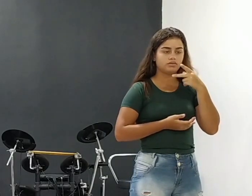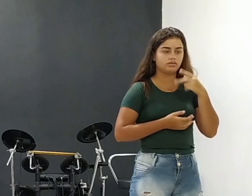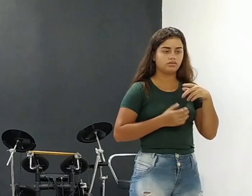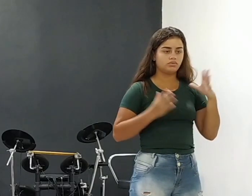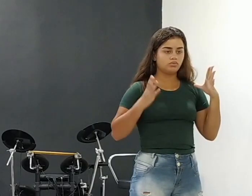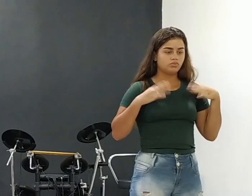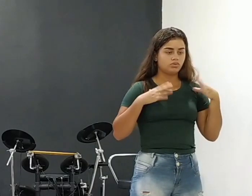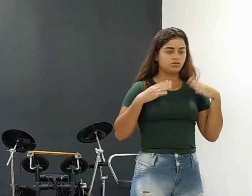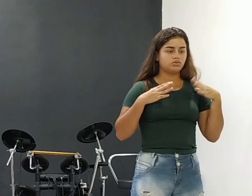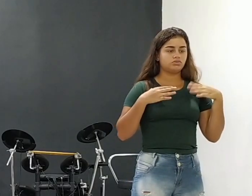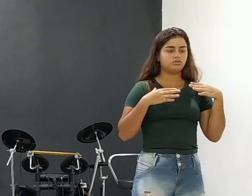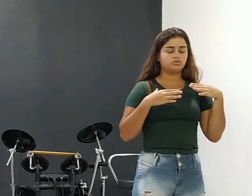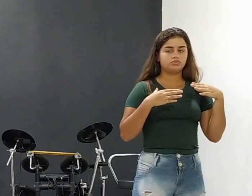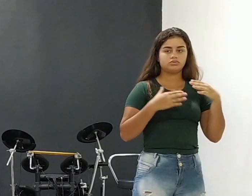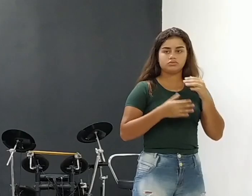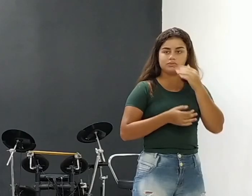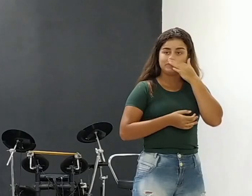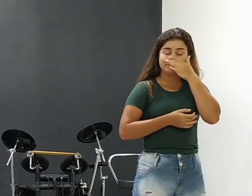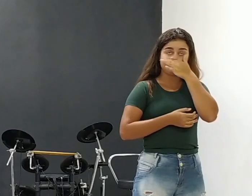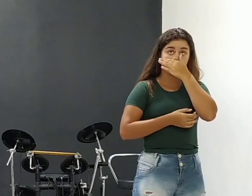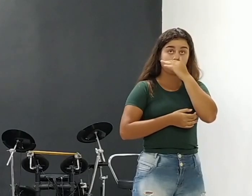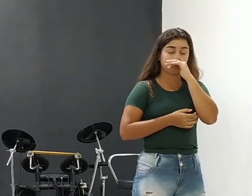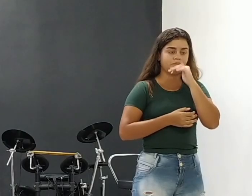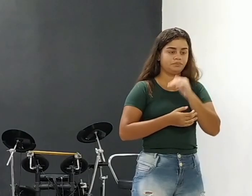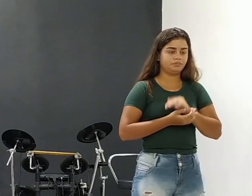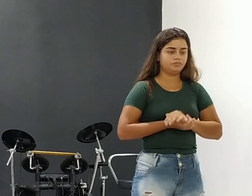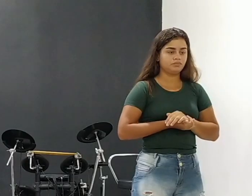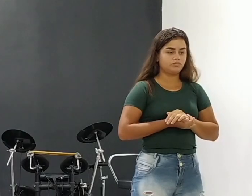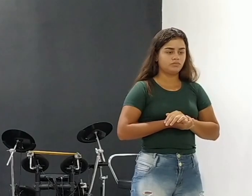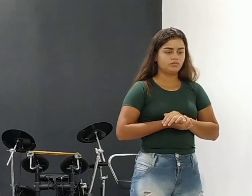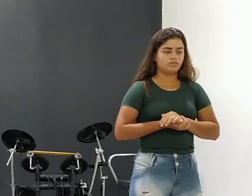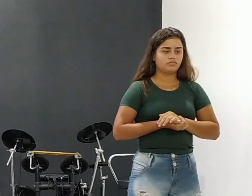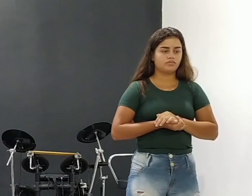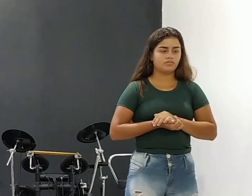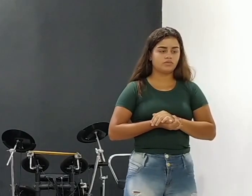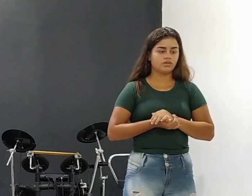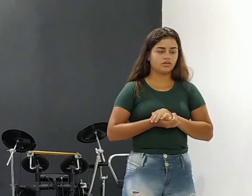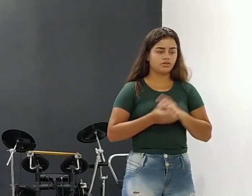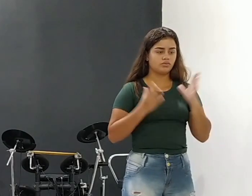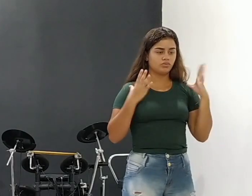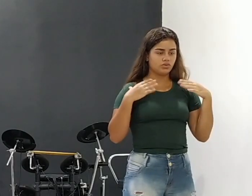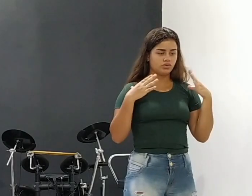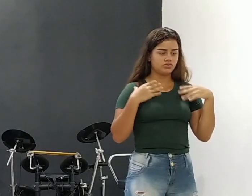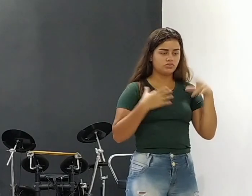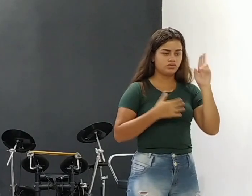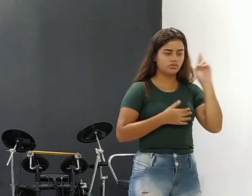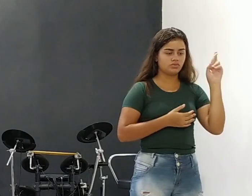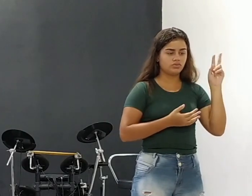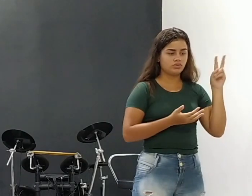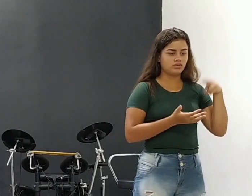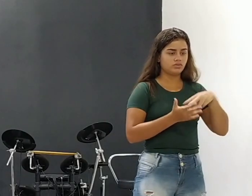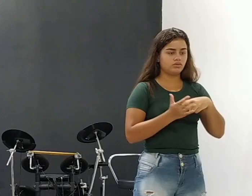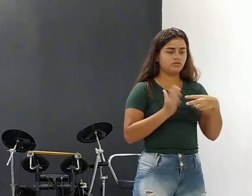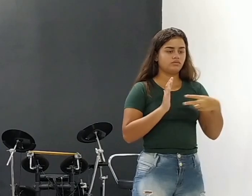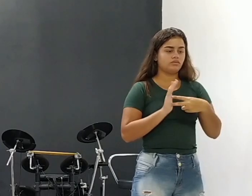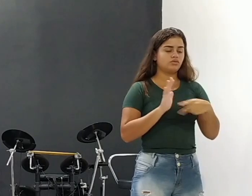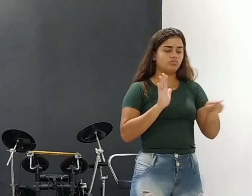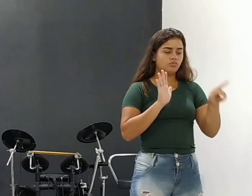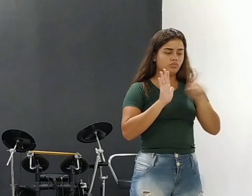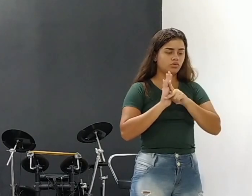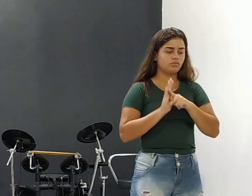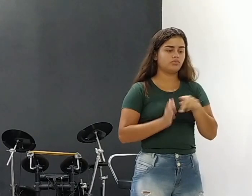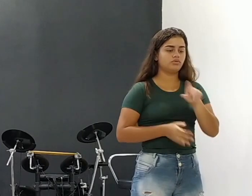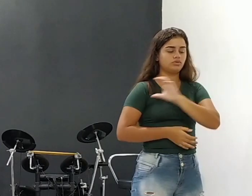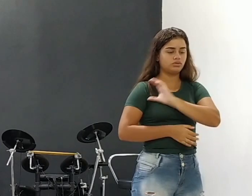ler o anjo com letra maiúscula, é o próprio Cristo aparecendo em meio de uma chama